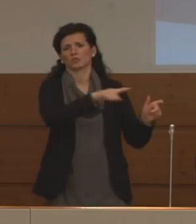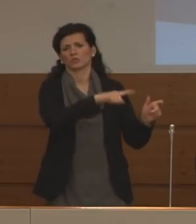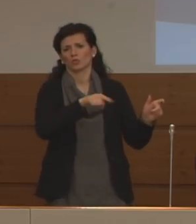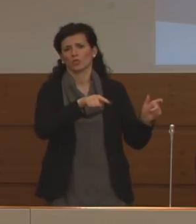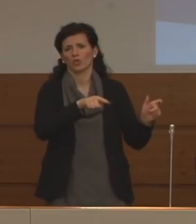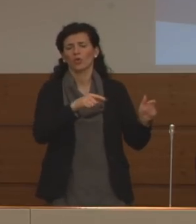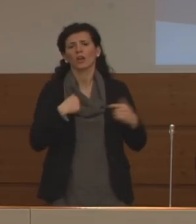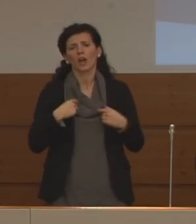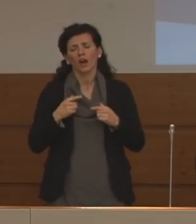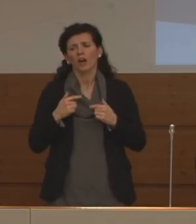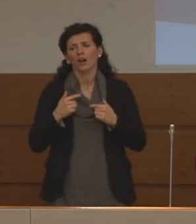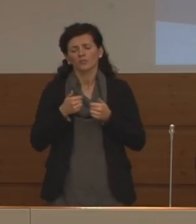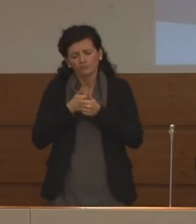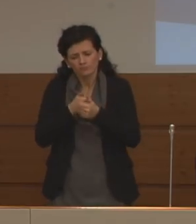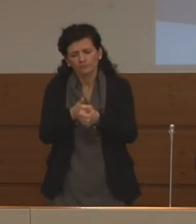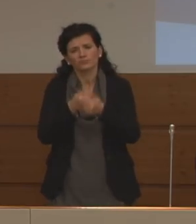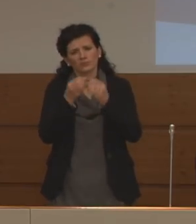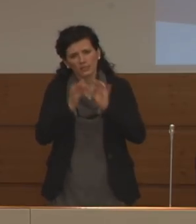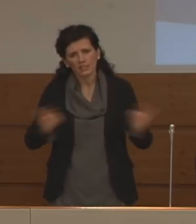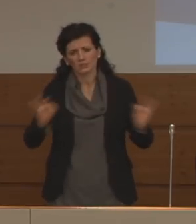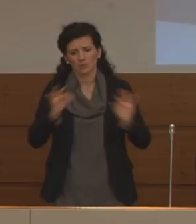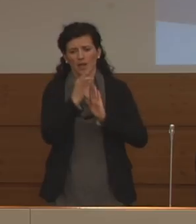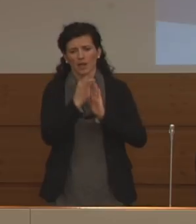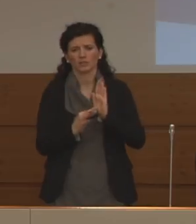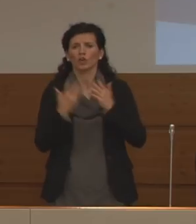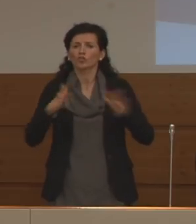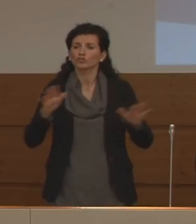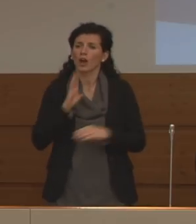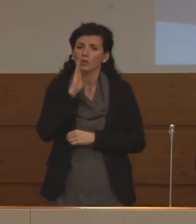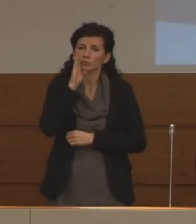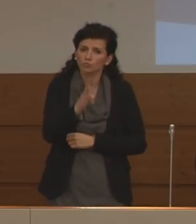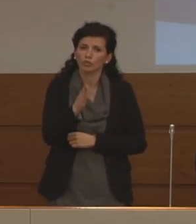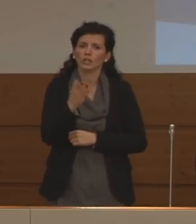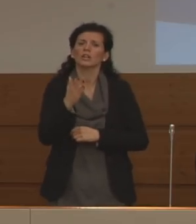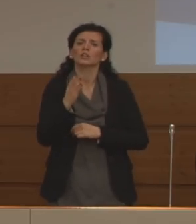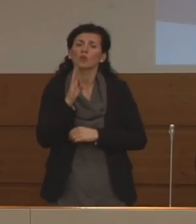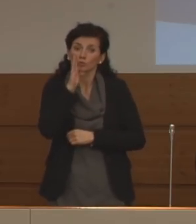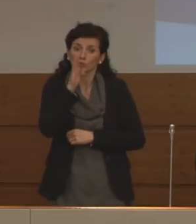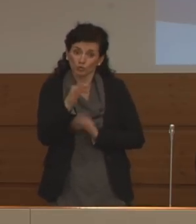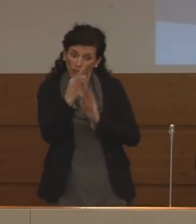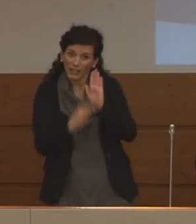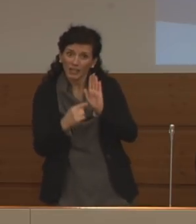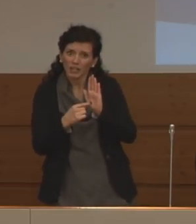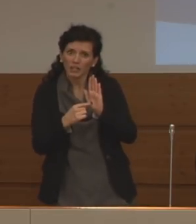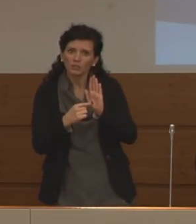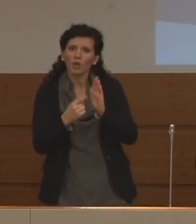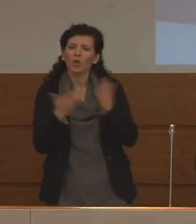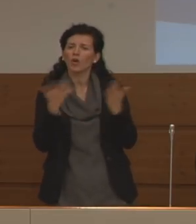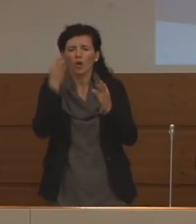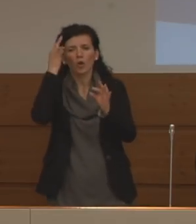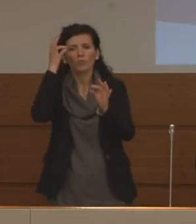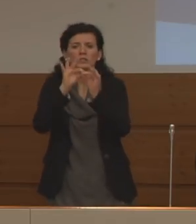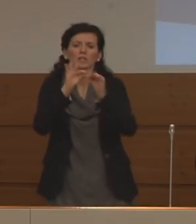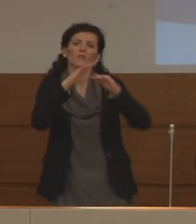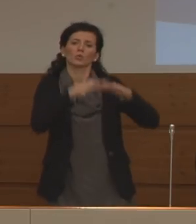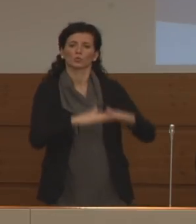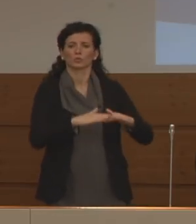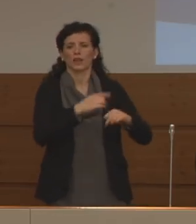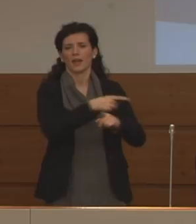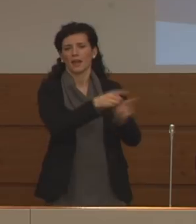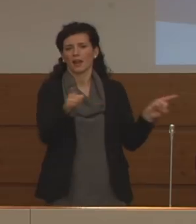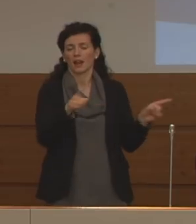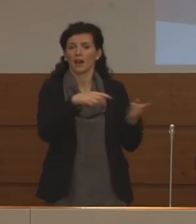state da tempo suggerite per tutelarli cioè dire cercare di evitare che